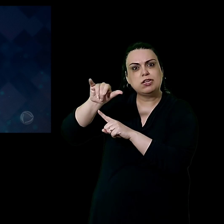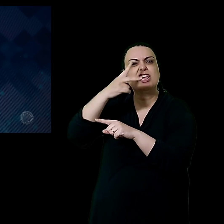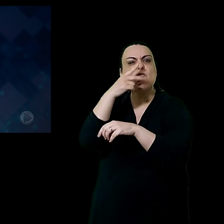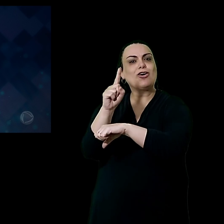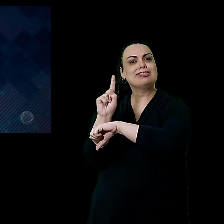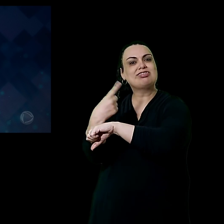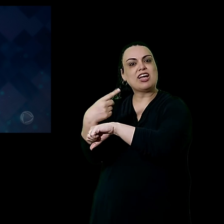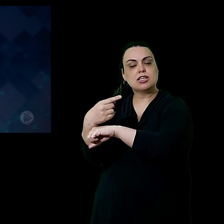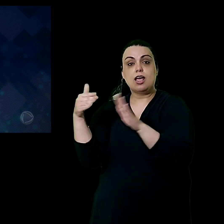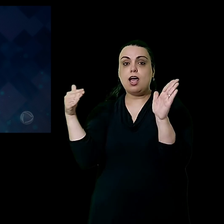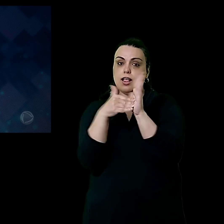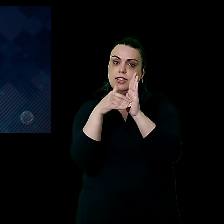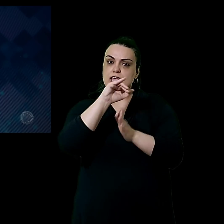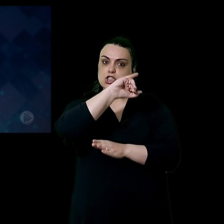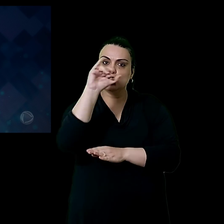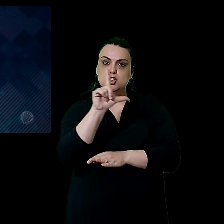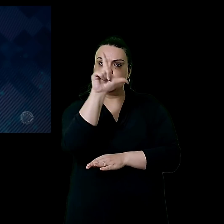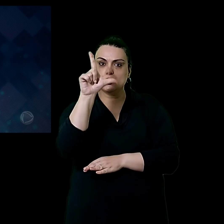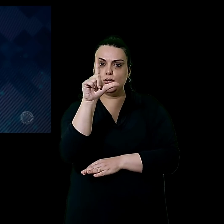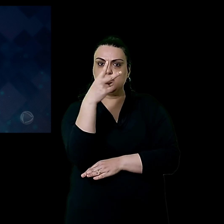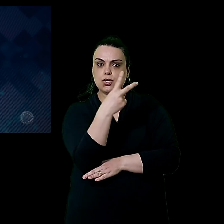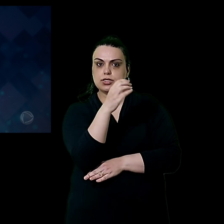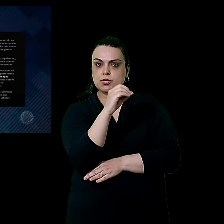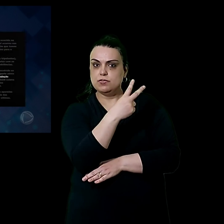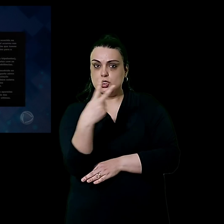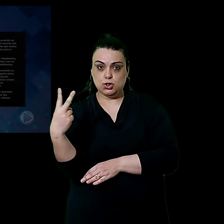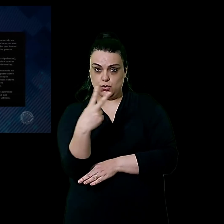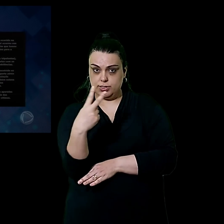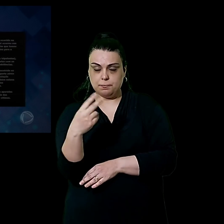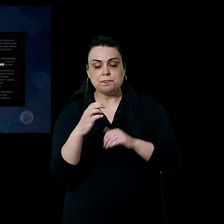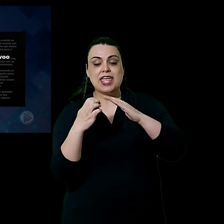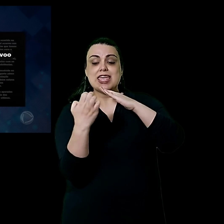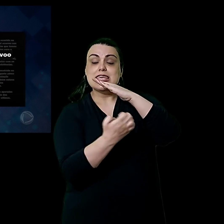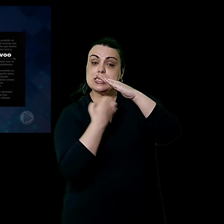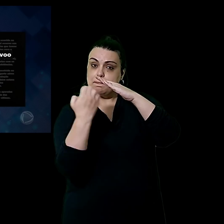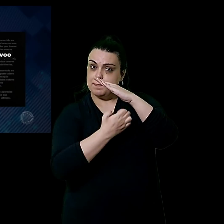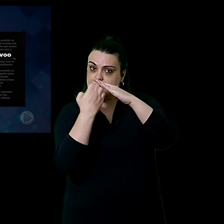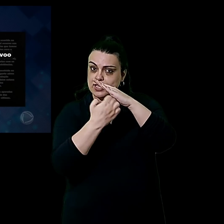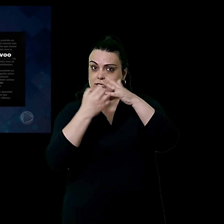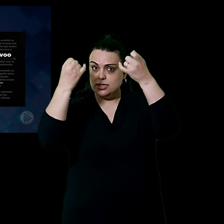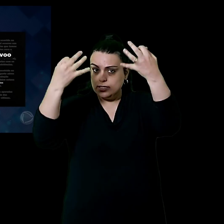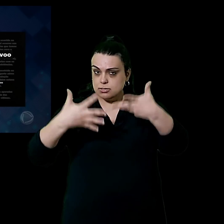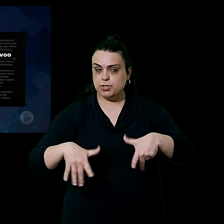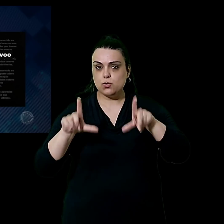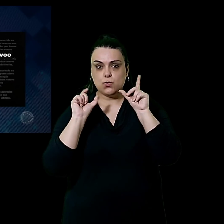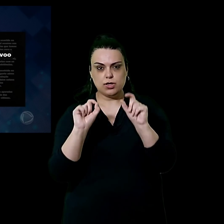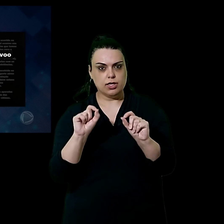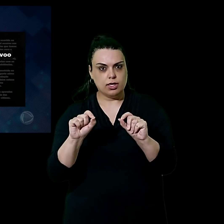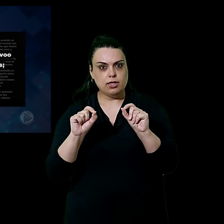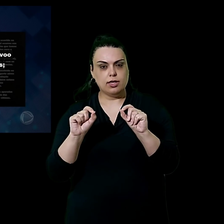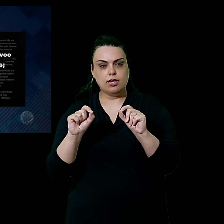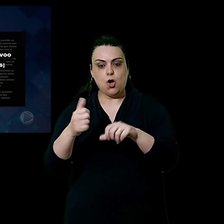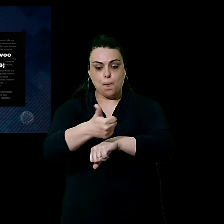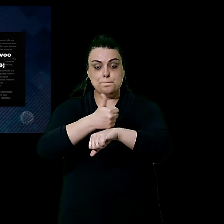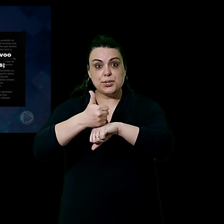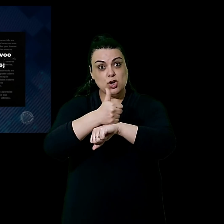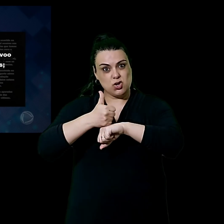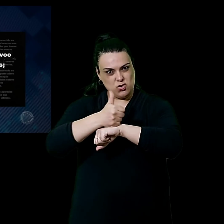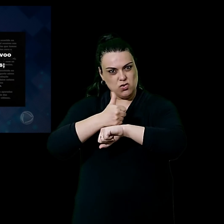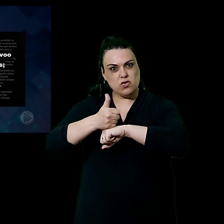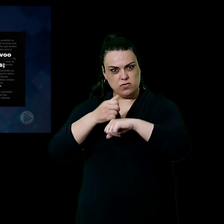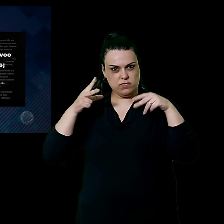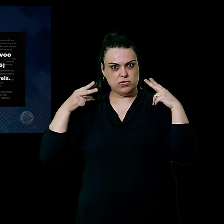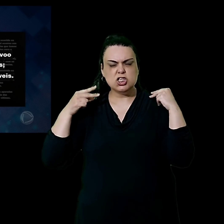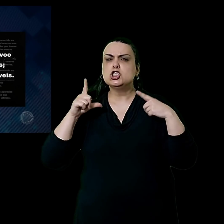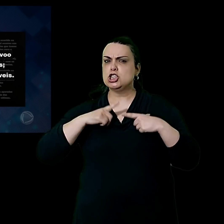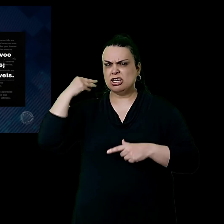táxi aéreo até julho de 2022. A nota da empresa continua. Afirma que a tripulação tinha